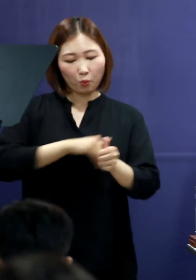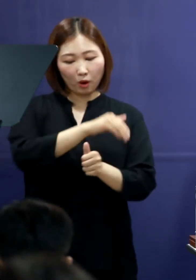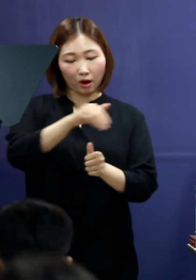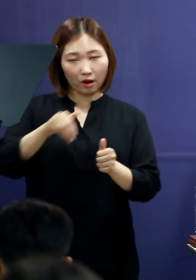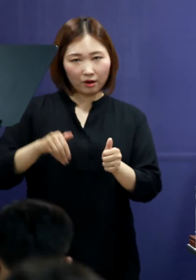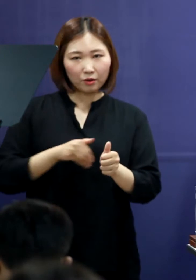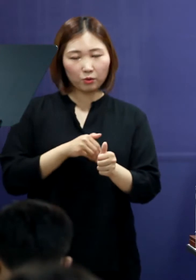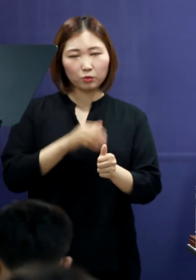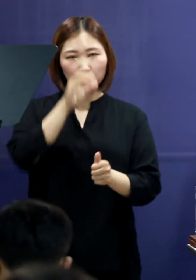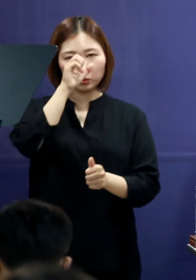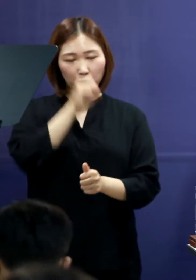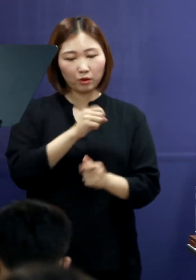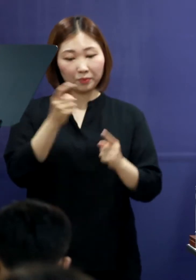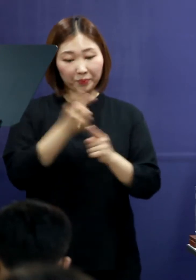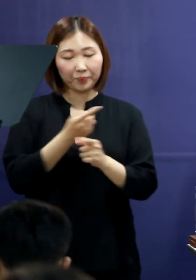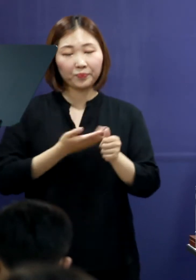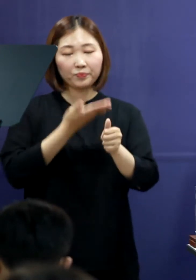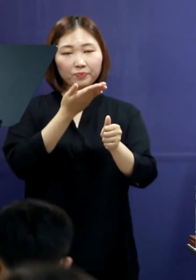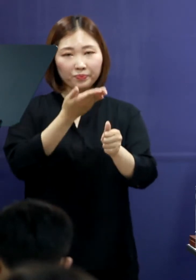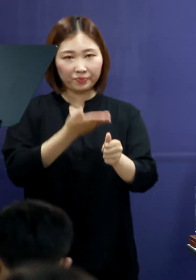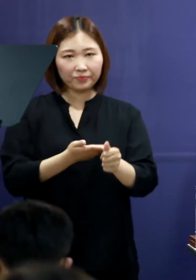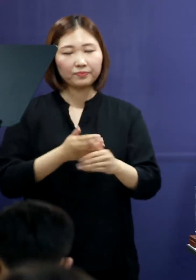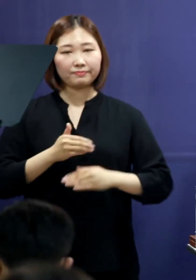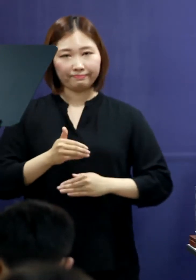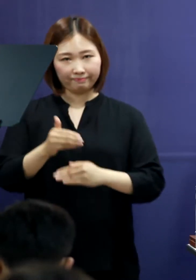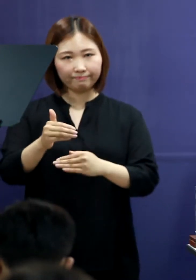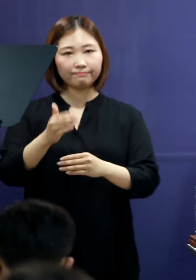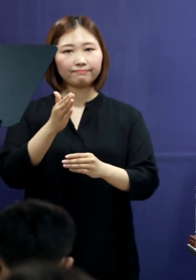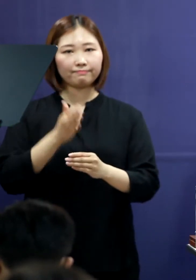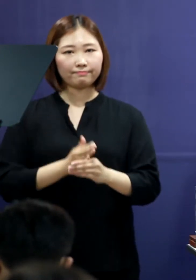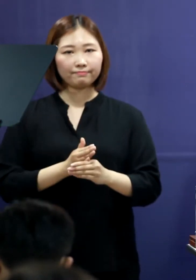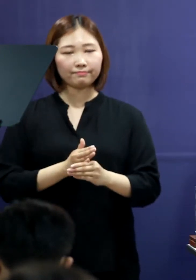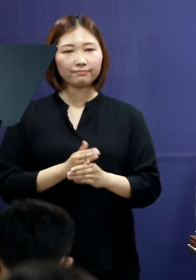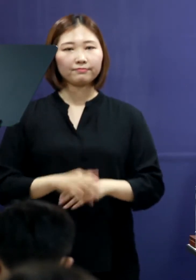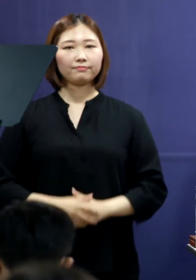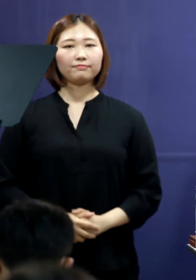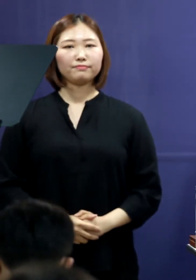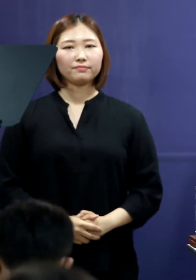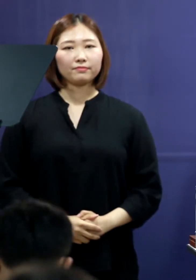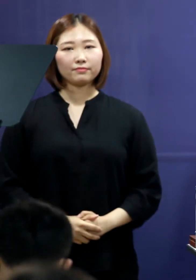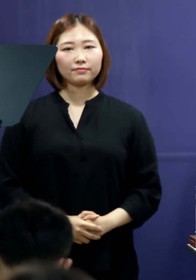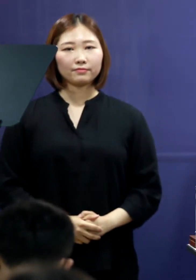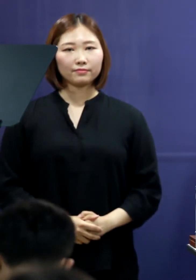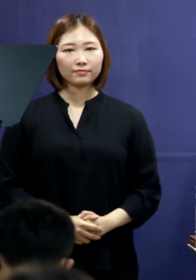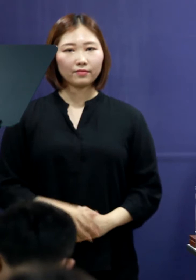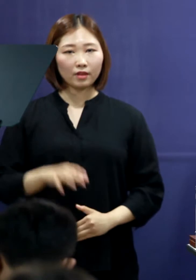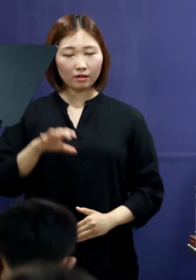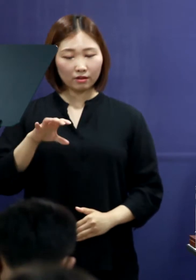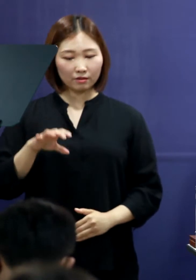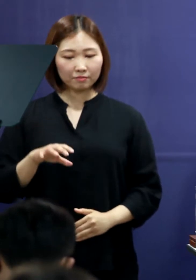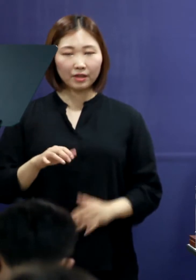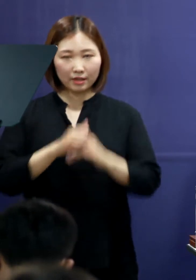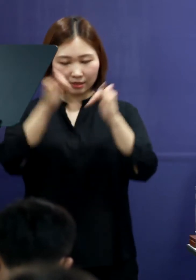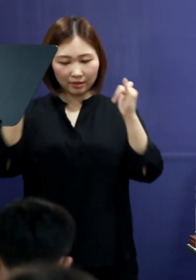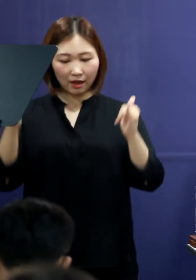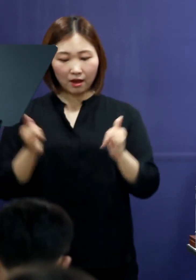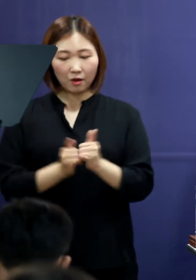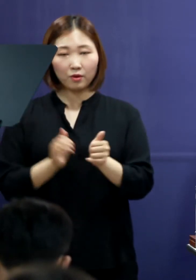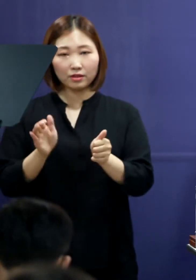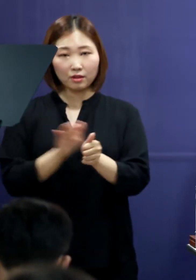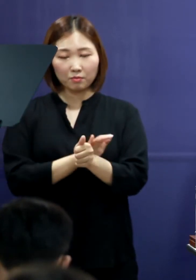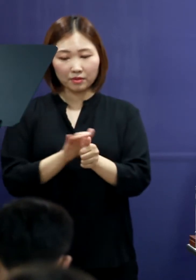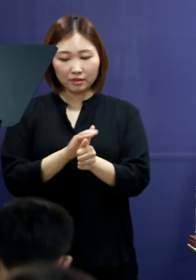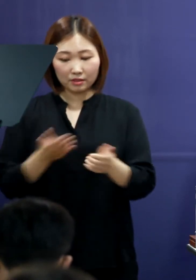개선하도록 노력해 나가도록 하겠습니다. 앞으로 이제 첫 발을 내딛게 되는 사회서비스원이 안착할 수